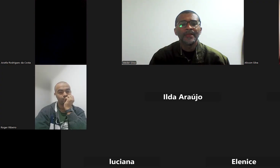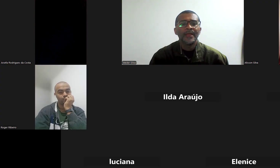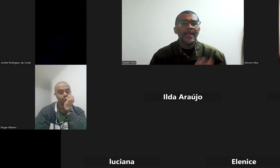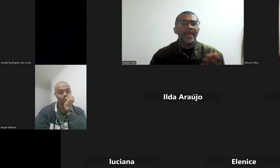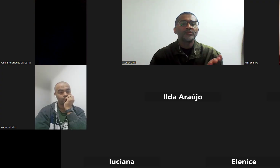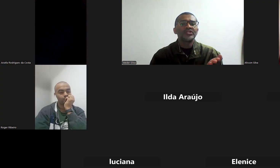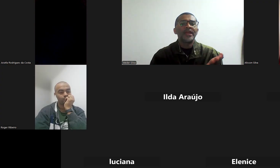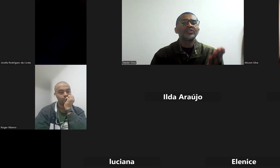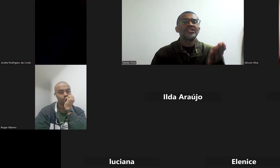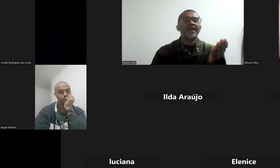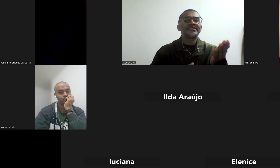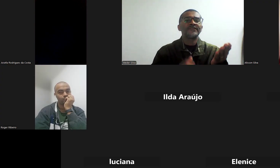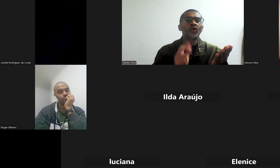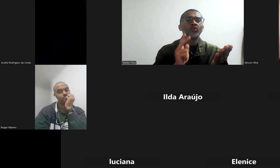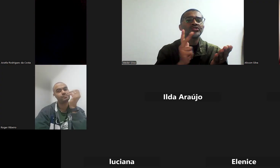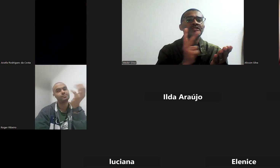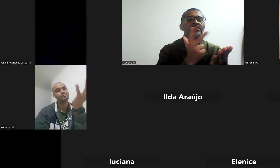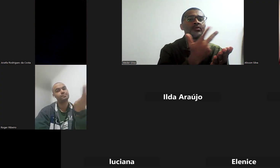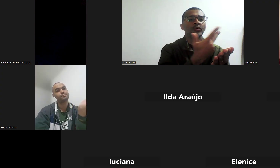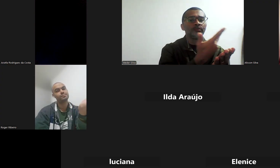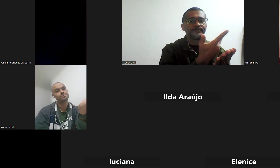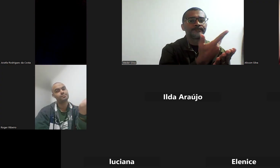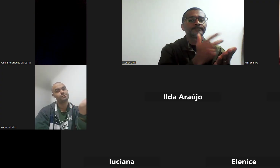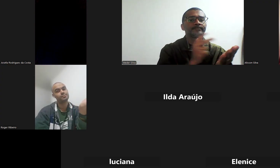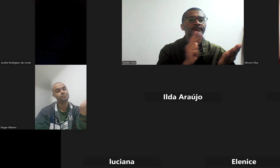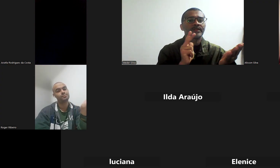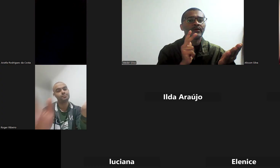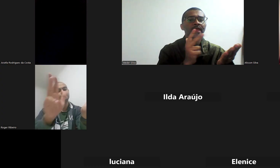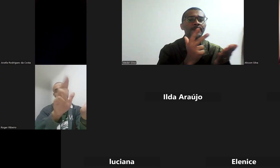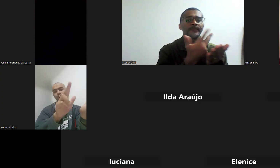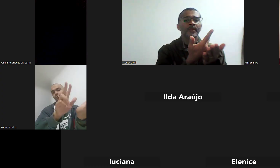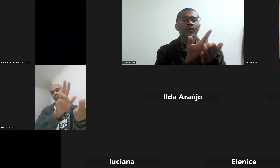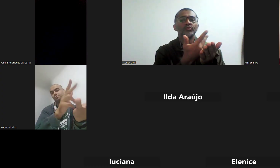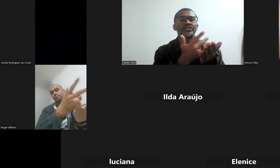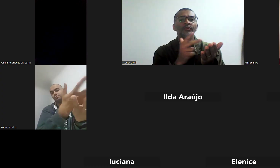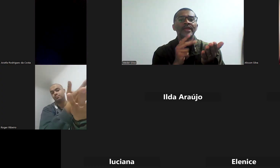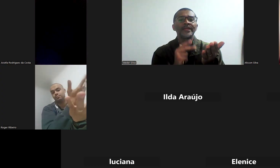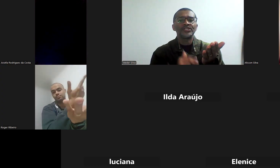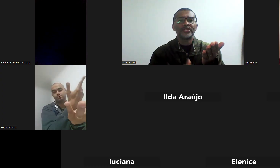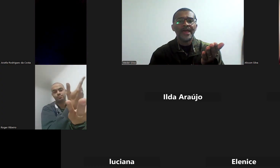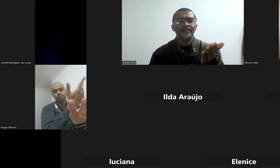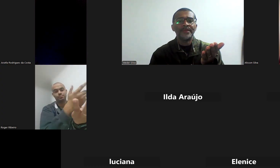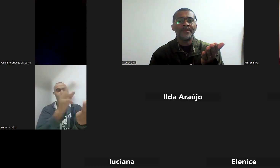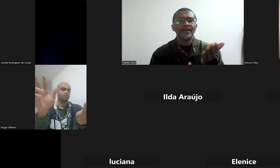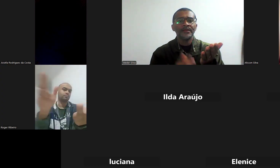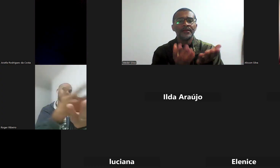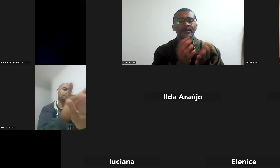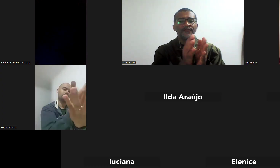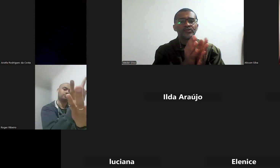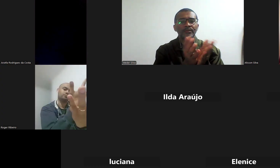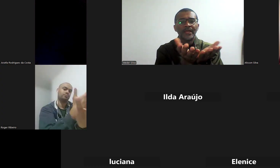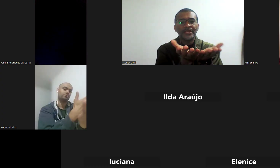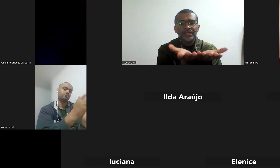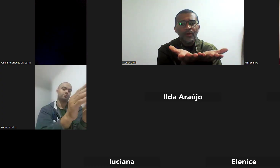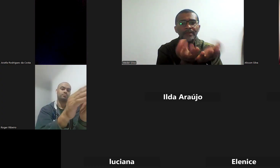Dia, era o sinal que tinha mais a ver com o símbolo, tá ok? Com o símbolo da igreja, que é a Bíblia.